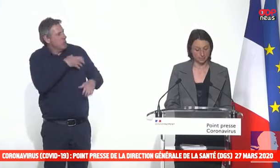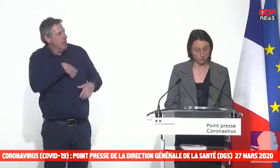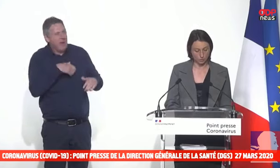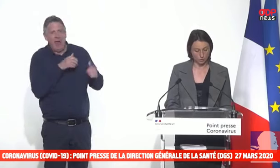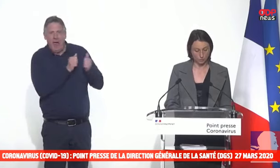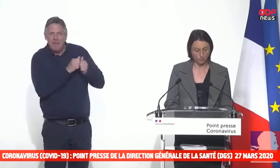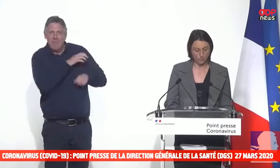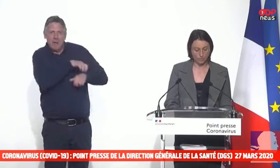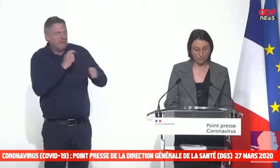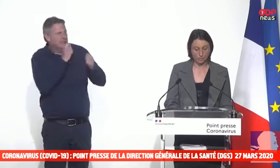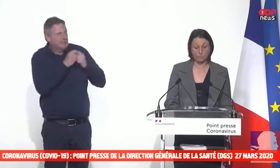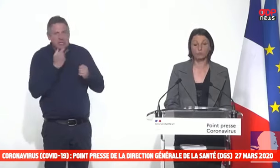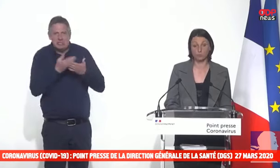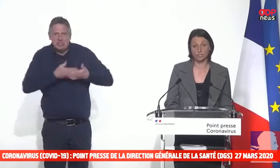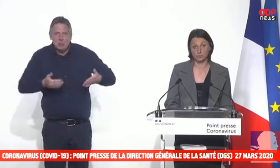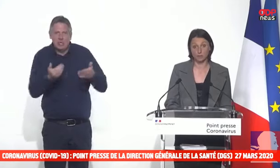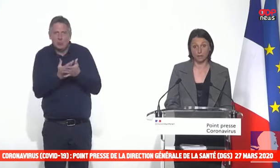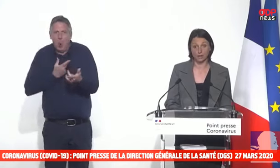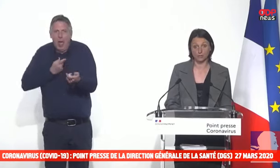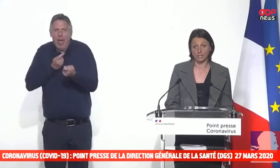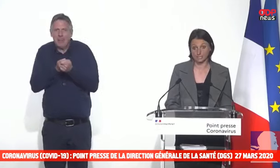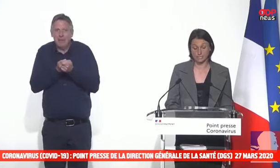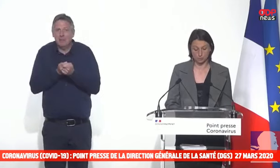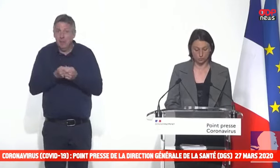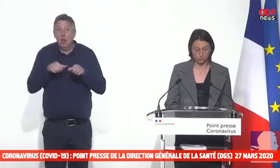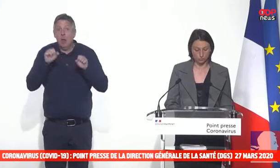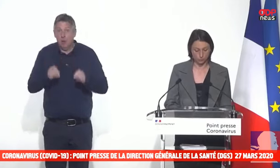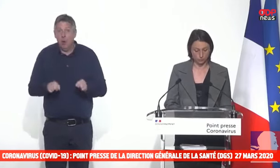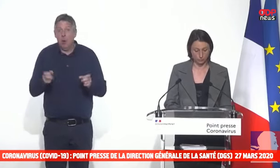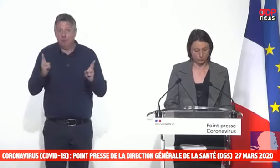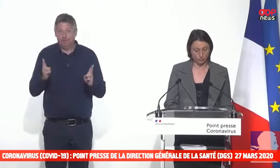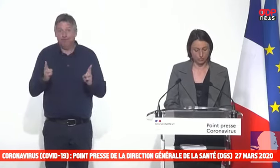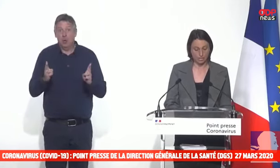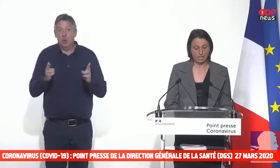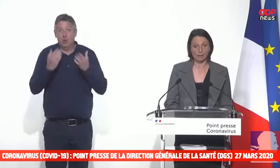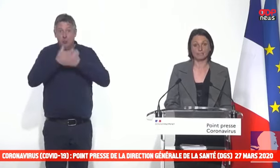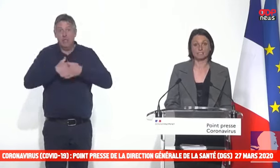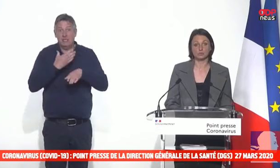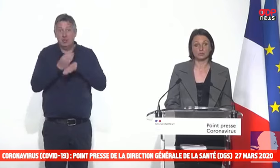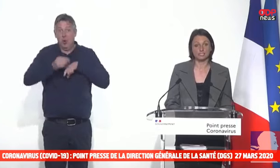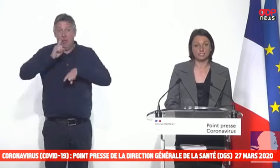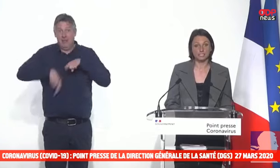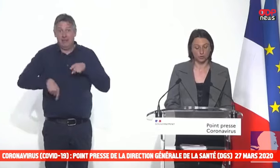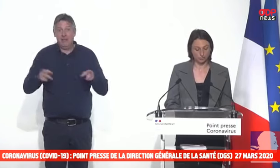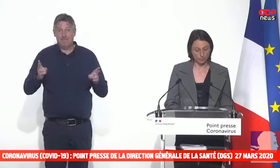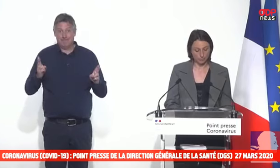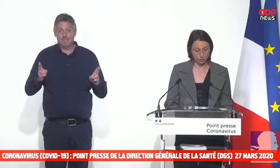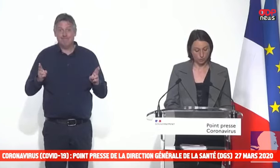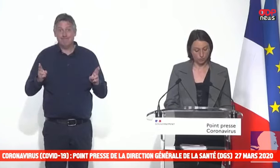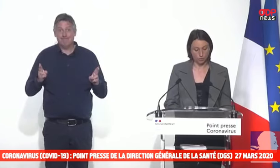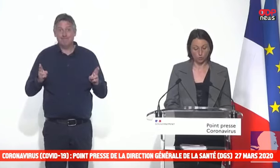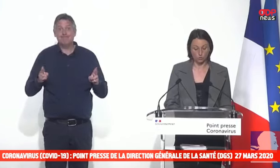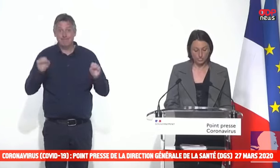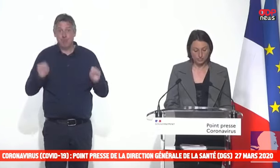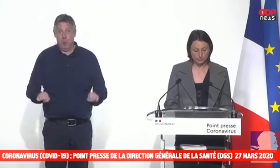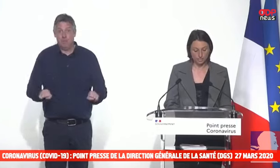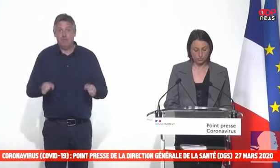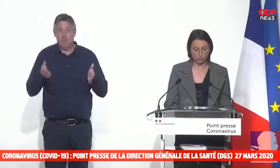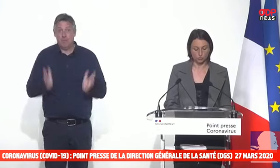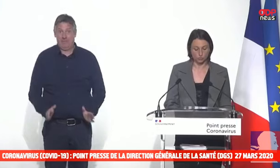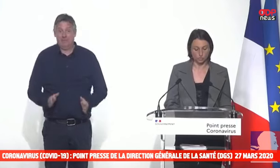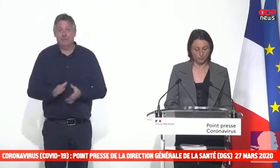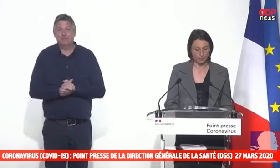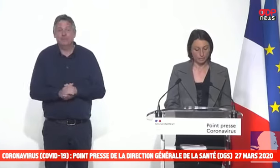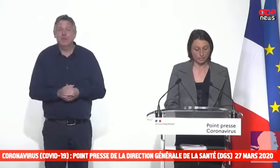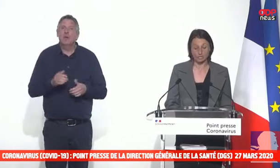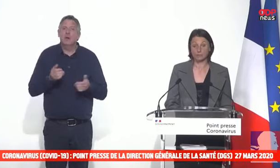à la situation. Et cela peut se traduire par un arrêté de couvre-feu. La préfecture s'inscrit alors vraiment en soutien des maires sur